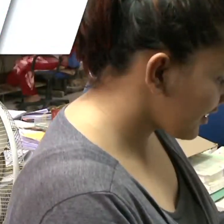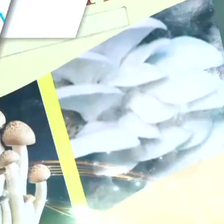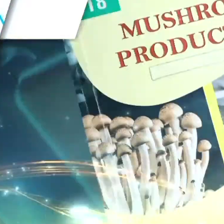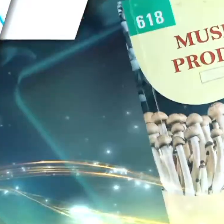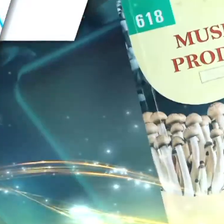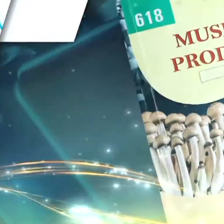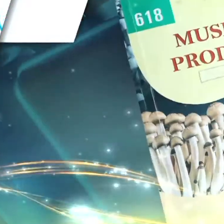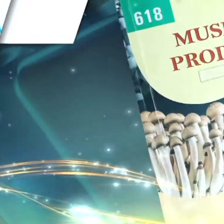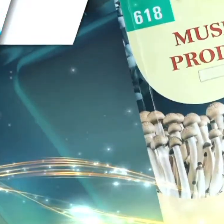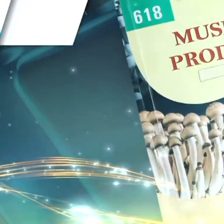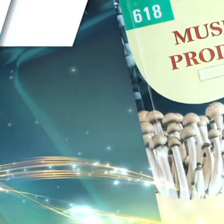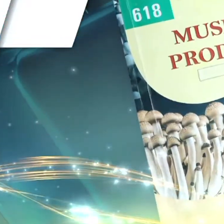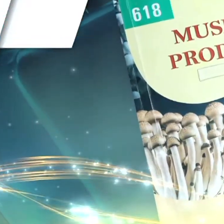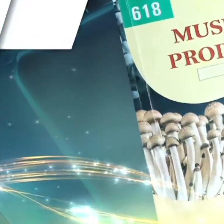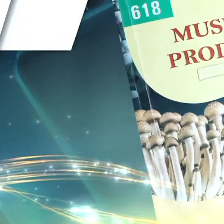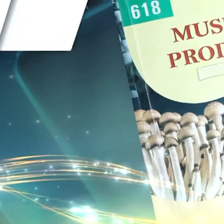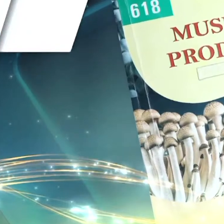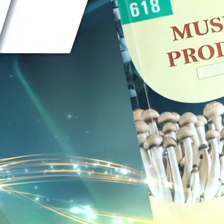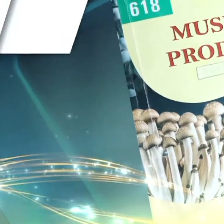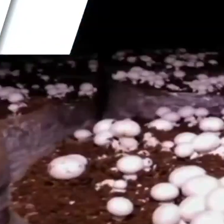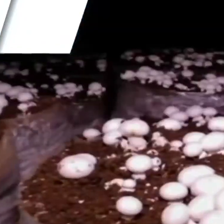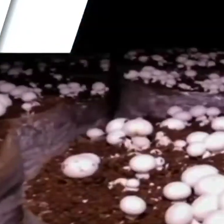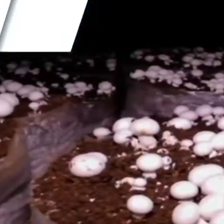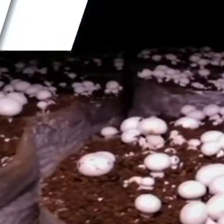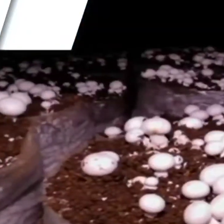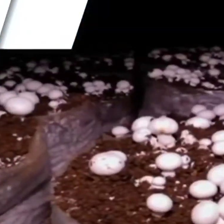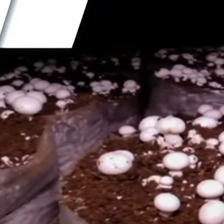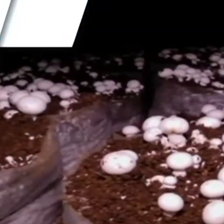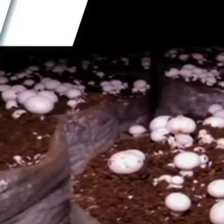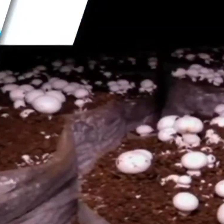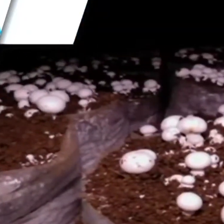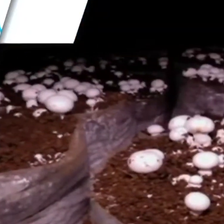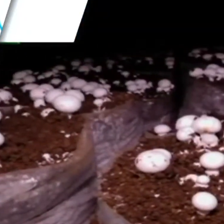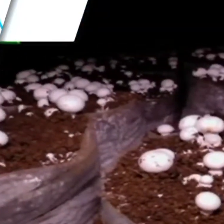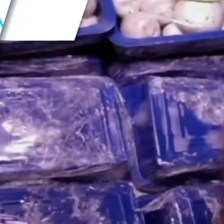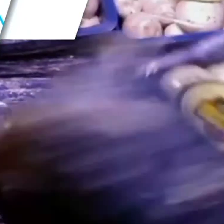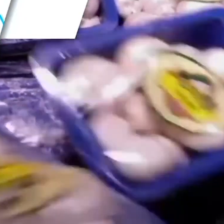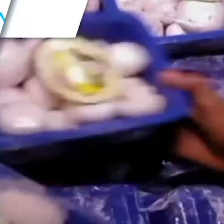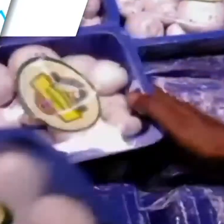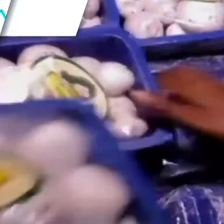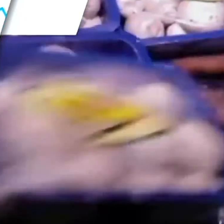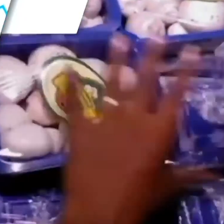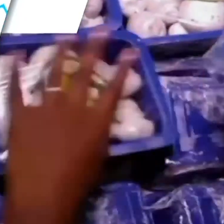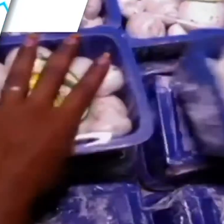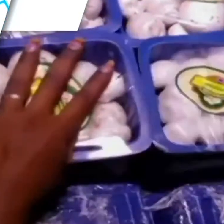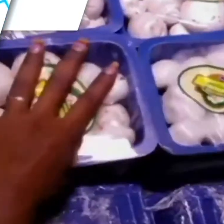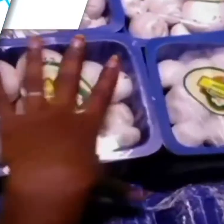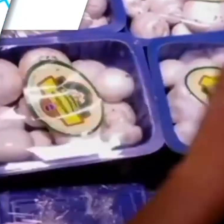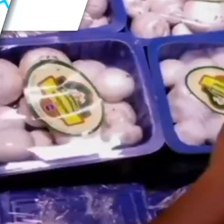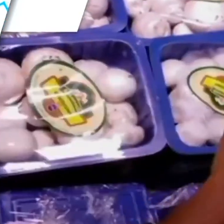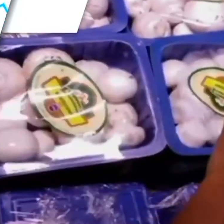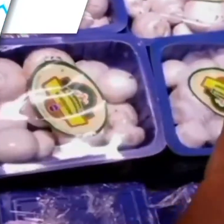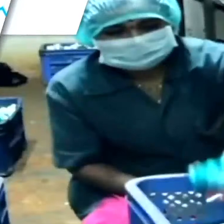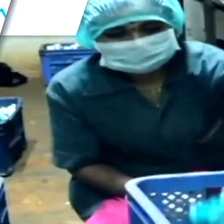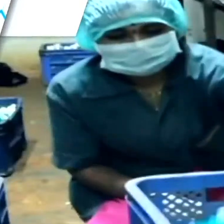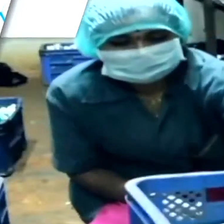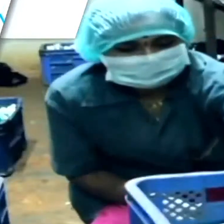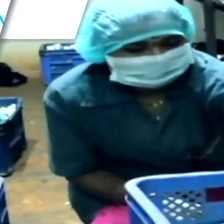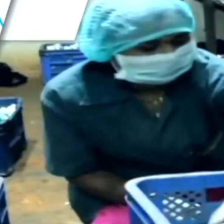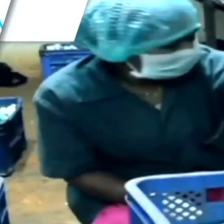इस कोर्स को करने के बाद आप खुद का मशरूम फार्म खोल सकते हैं अथवा मशरूम फार्म में एक कुशल सहायक के रूप में कार्य